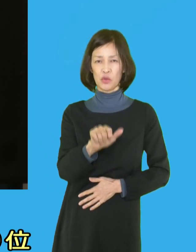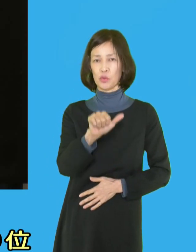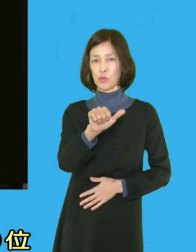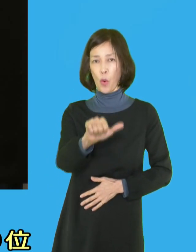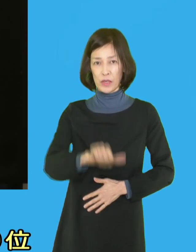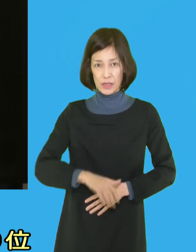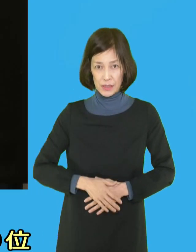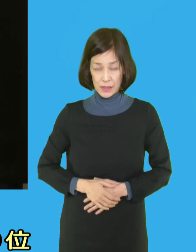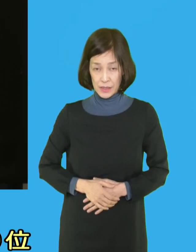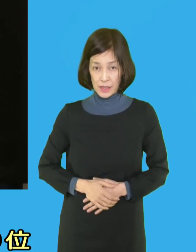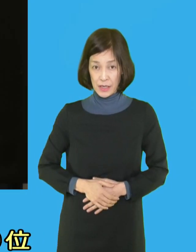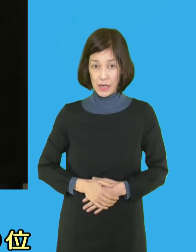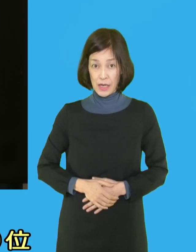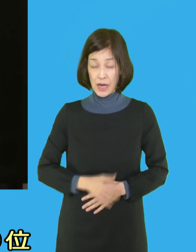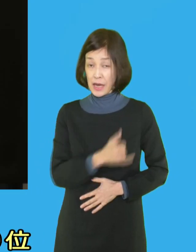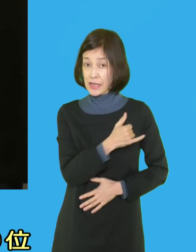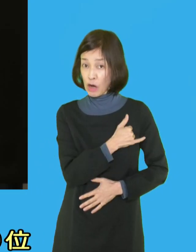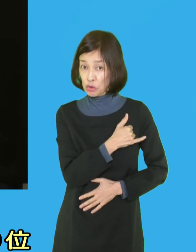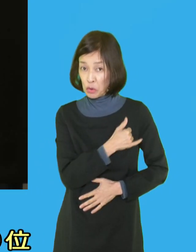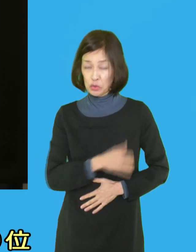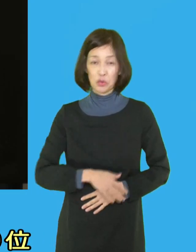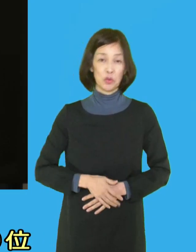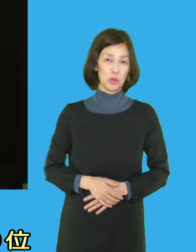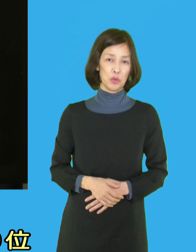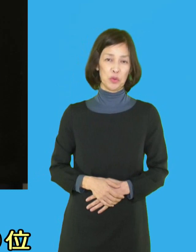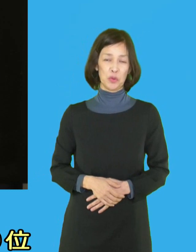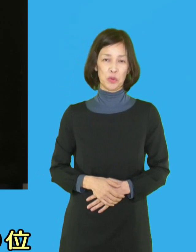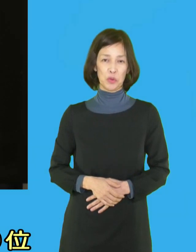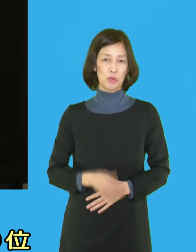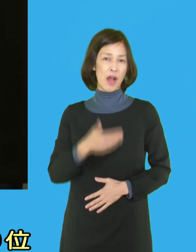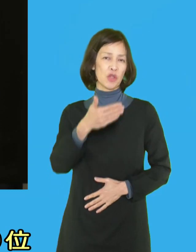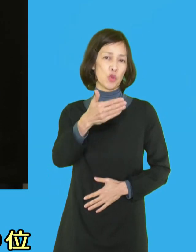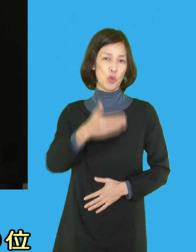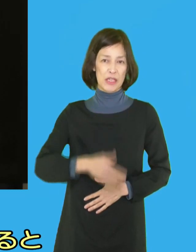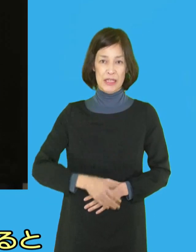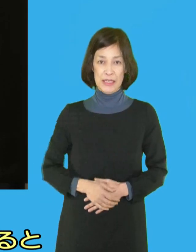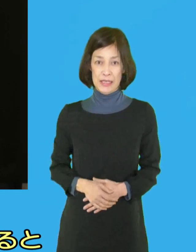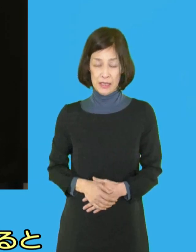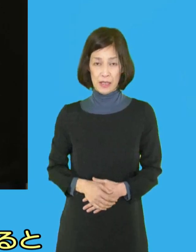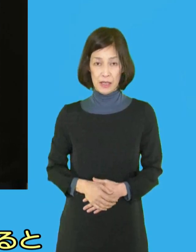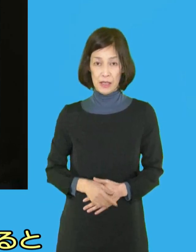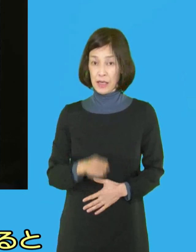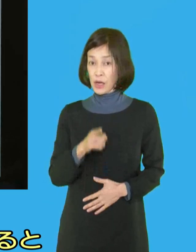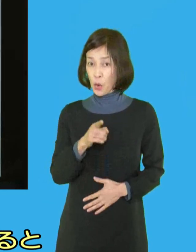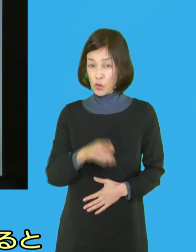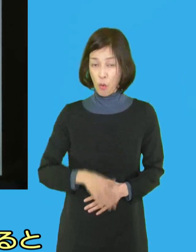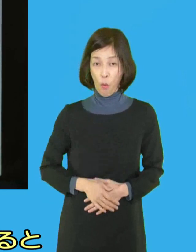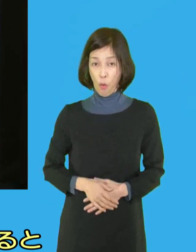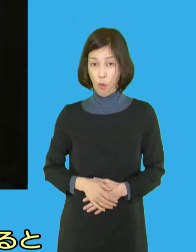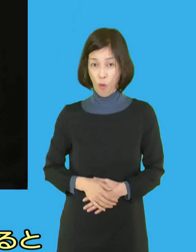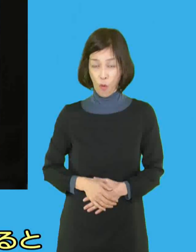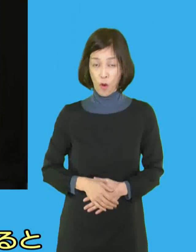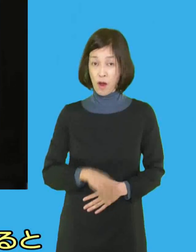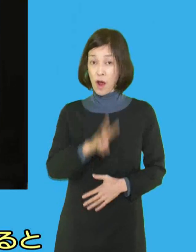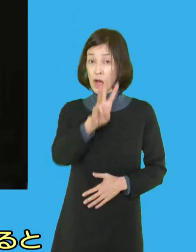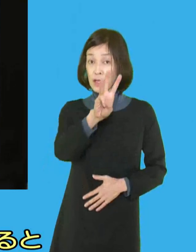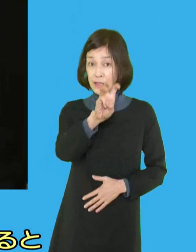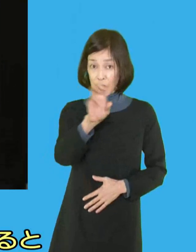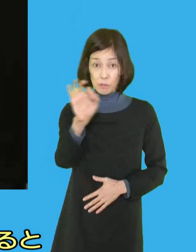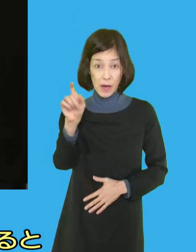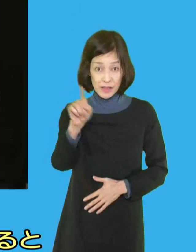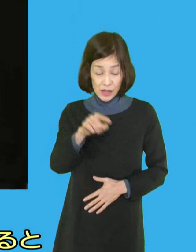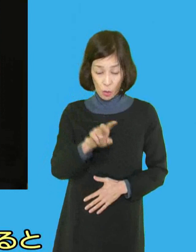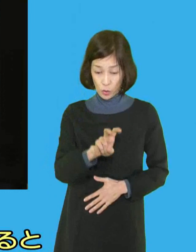ということになっております。役職者は20市中の9位、この役職者 30%、 管